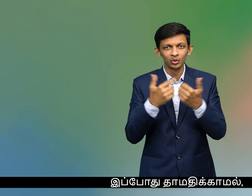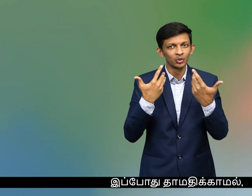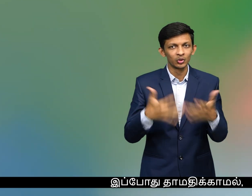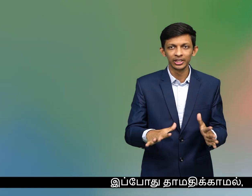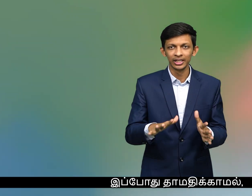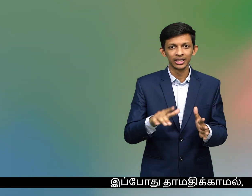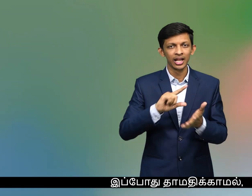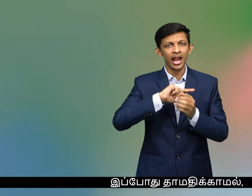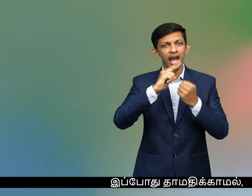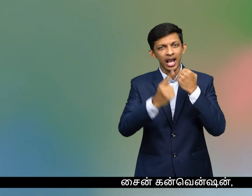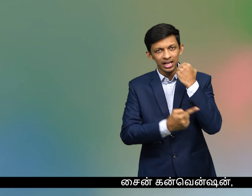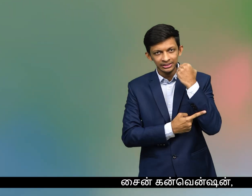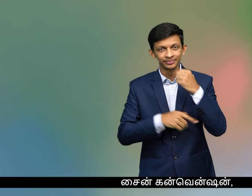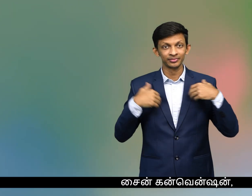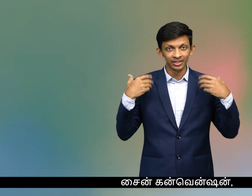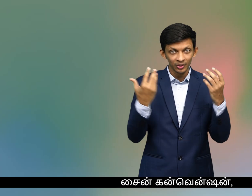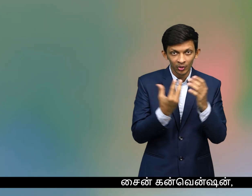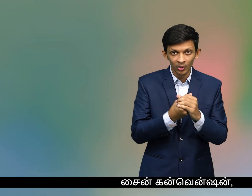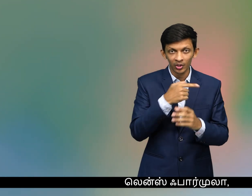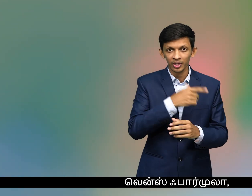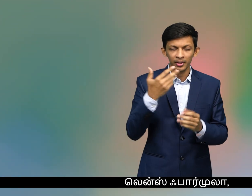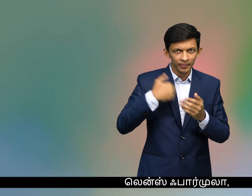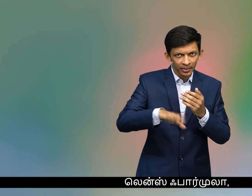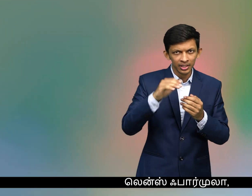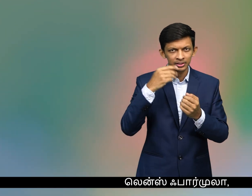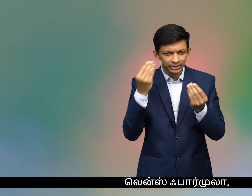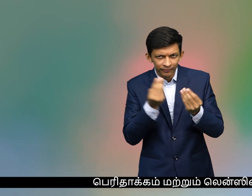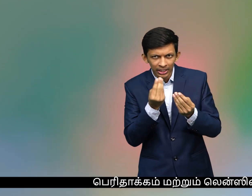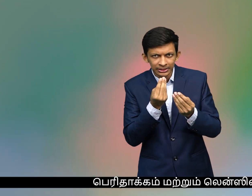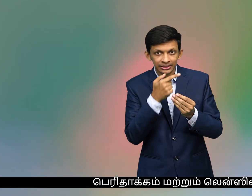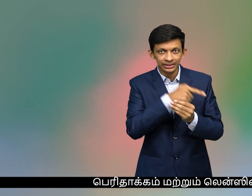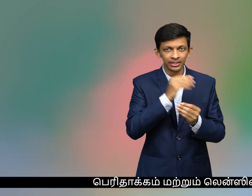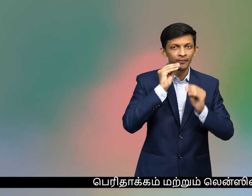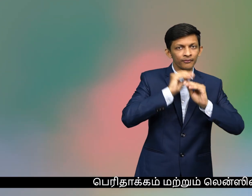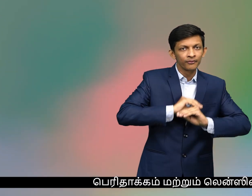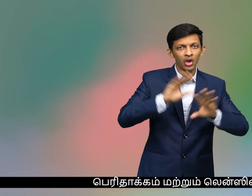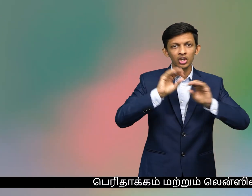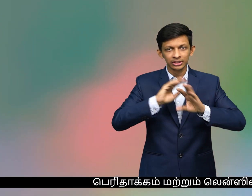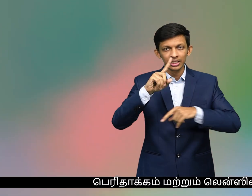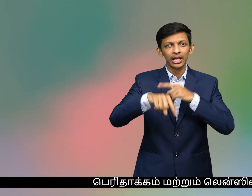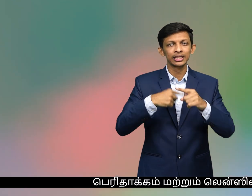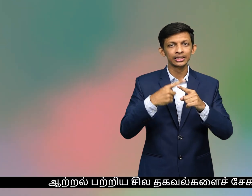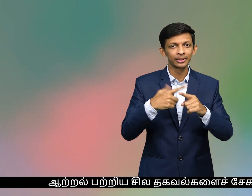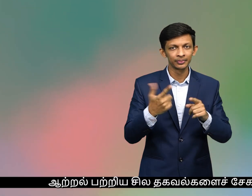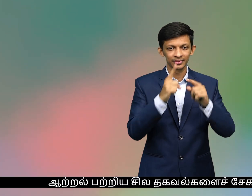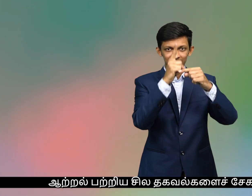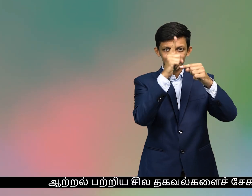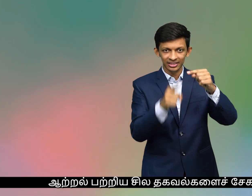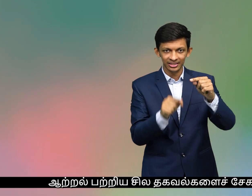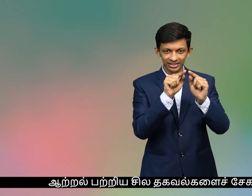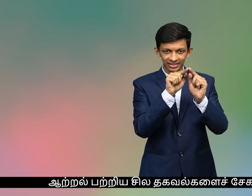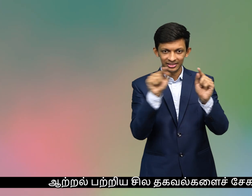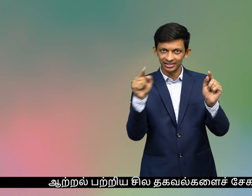இப்போது தாமதிக்காமல் மரபு குறியீடுகள், வில்லை சூத்திரம், உருப்பெருக்கம் மற்றும் வில்லையின் திறன் பற்றி